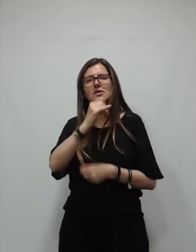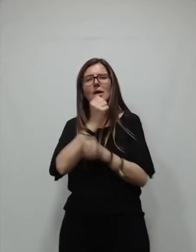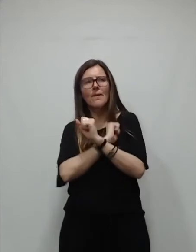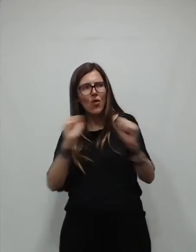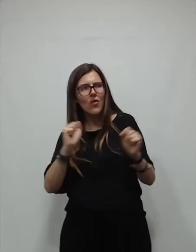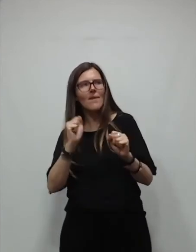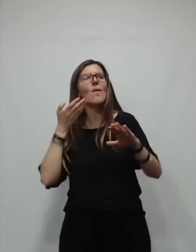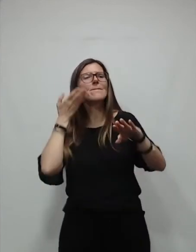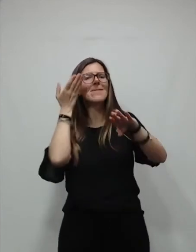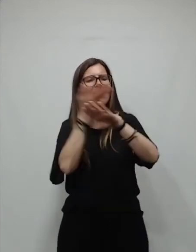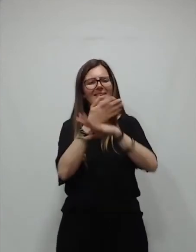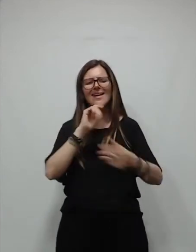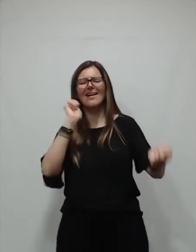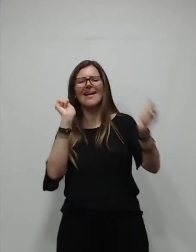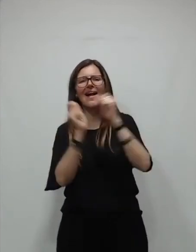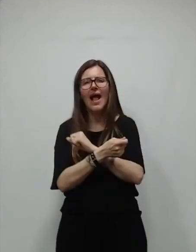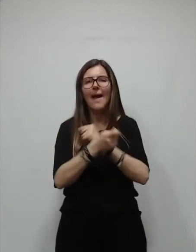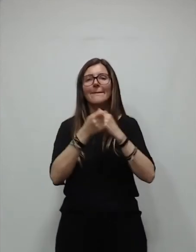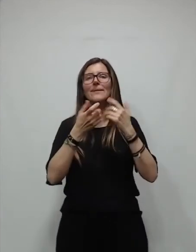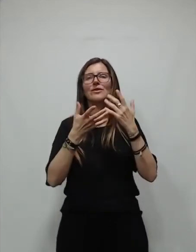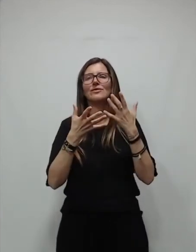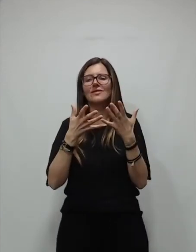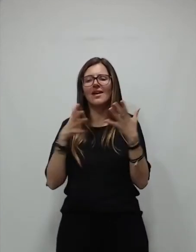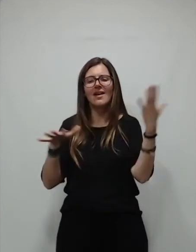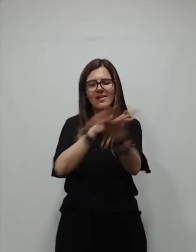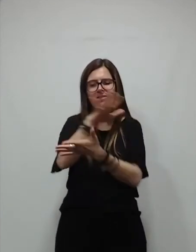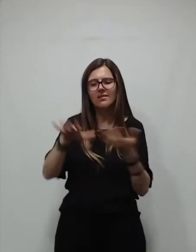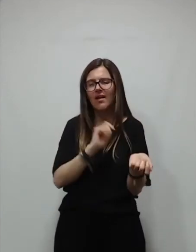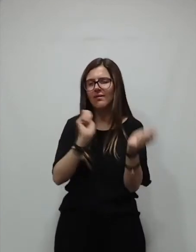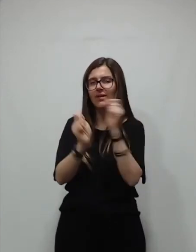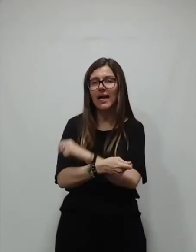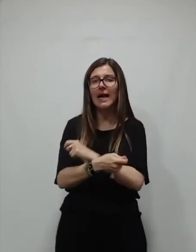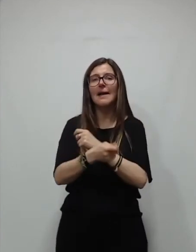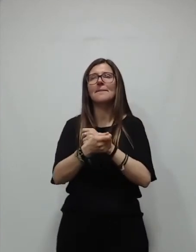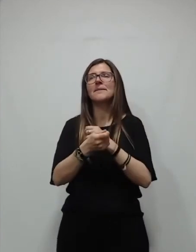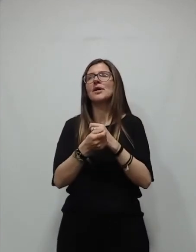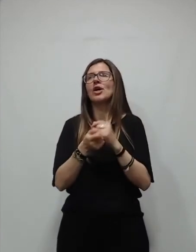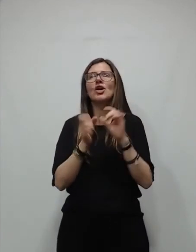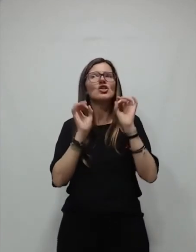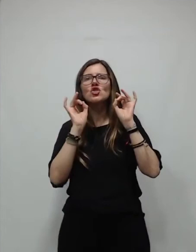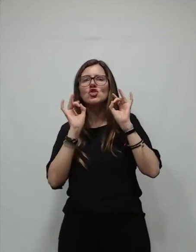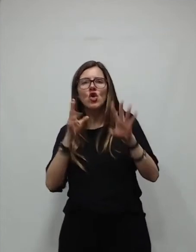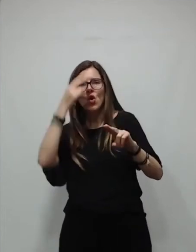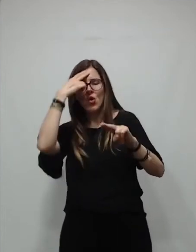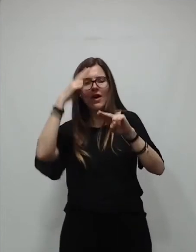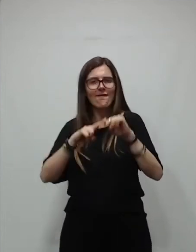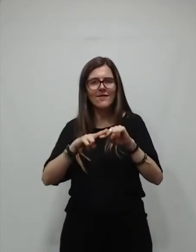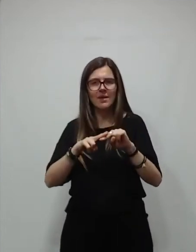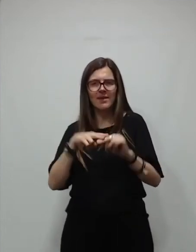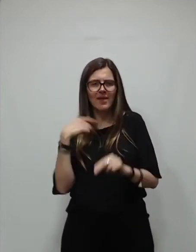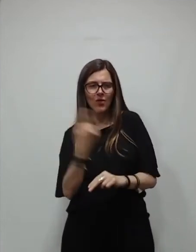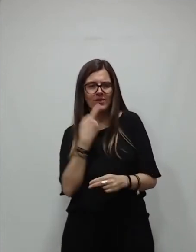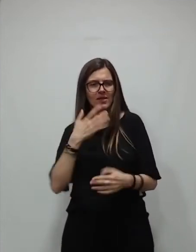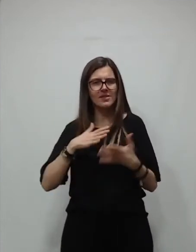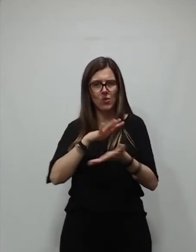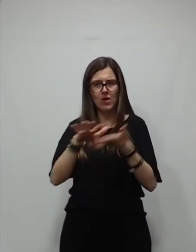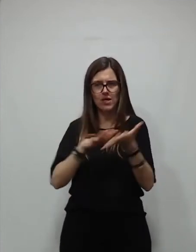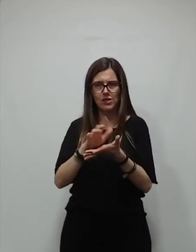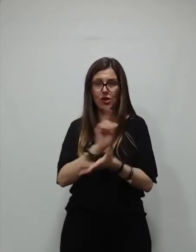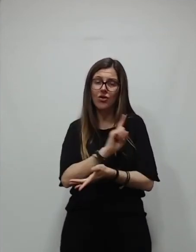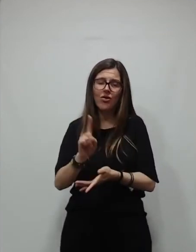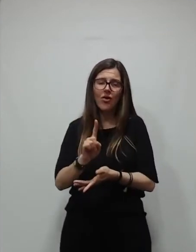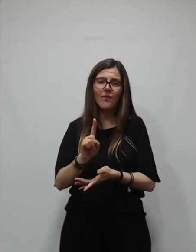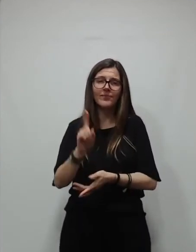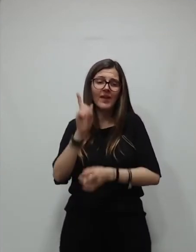de paradigma, en esto de que esa mirada sanitarista únicamente, nuestras dolencias, nuestras realidades, que muchas veces en